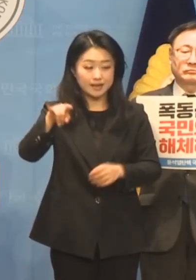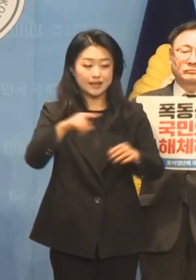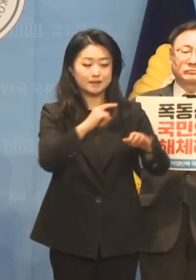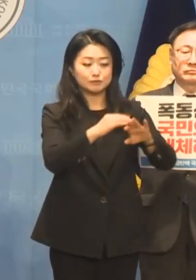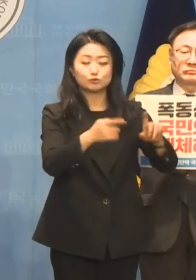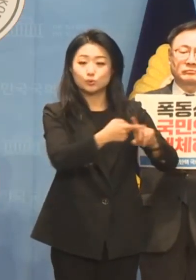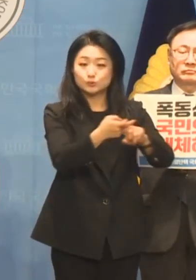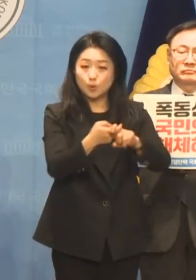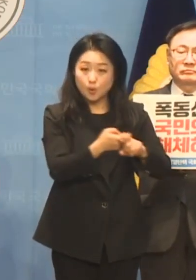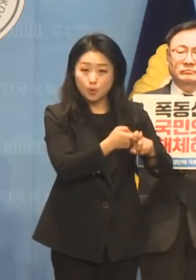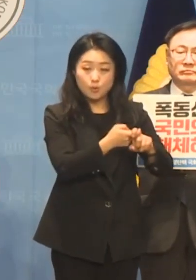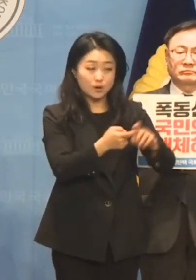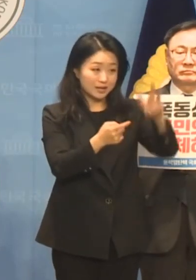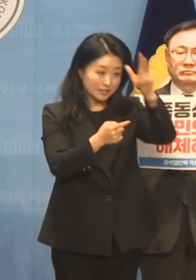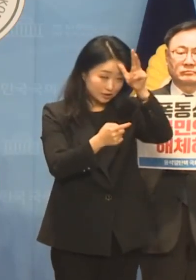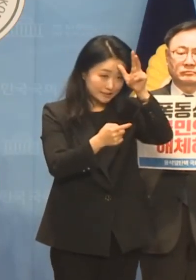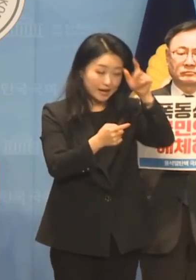시민들에게는